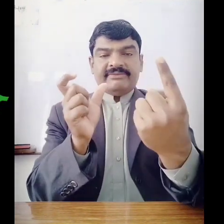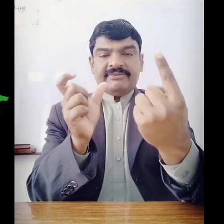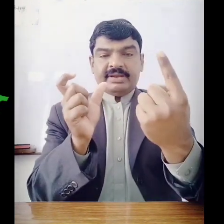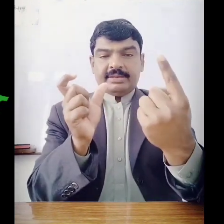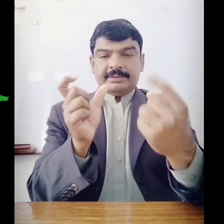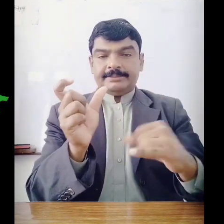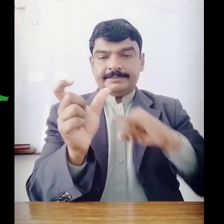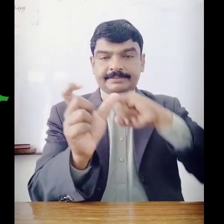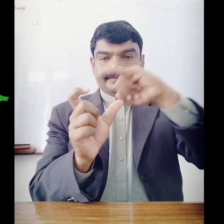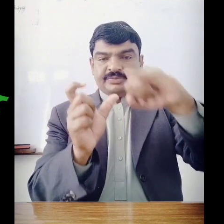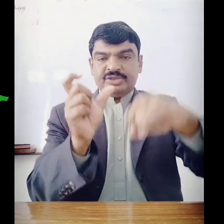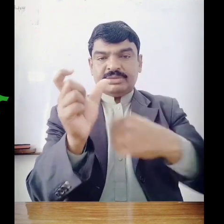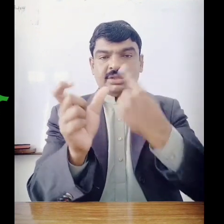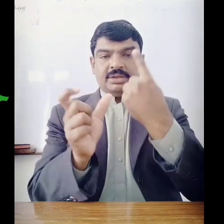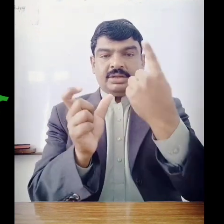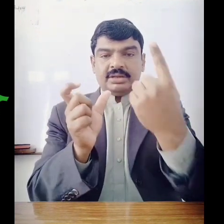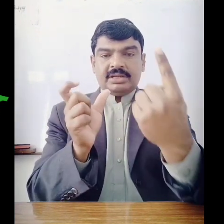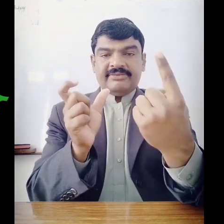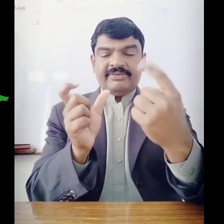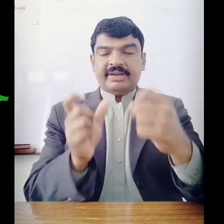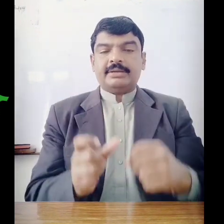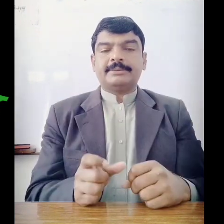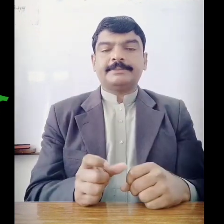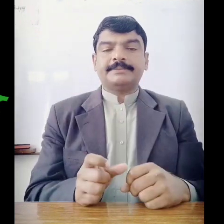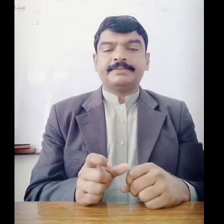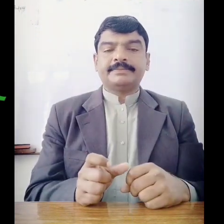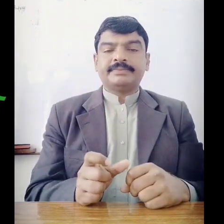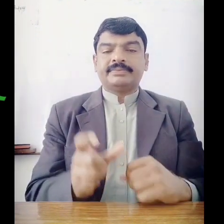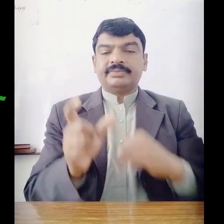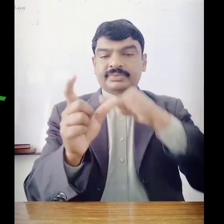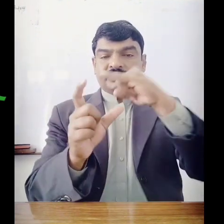जमादियुल अव्वल, जमादियुल अव्वल।